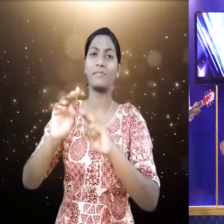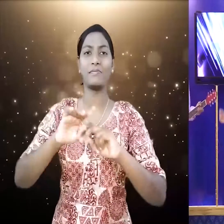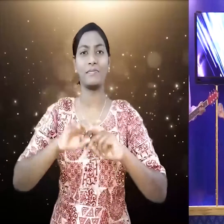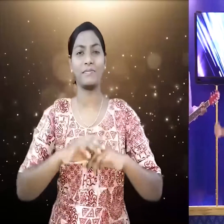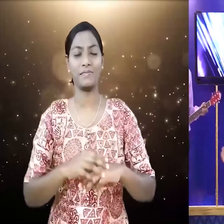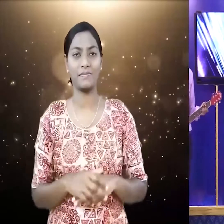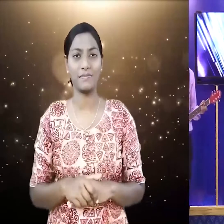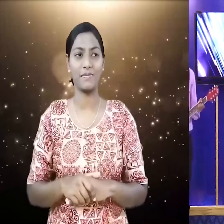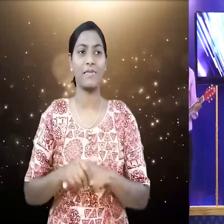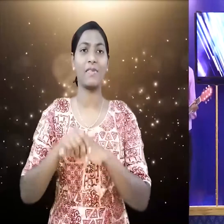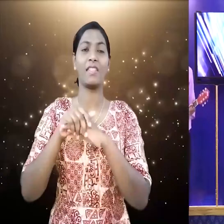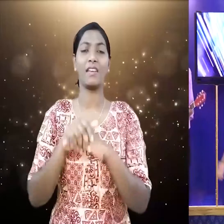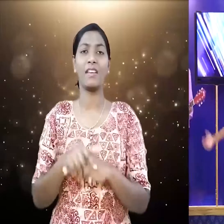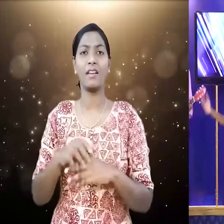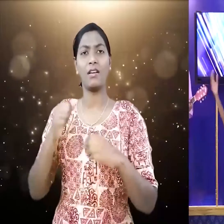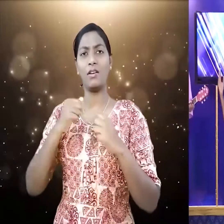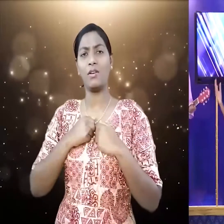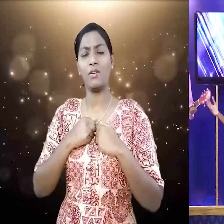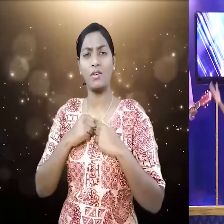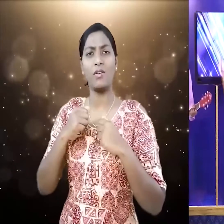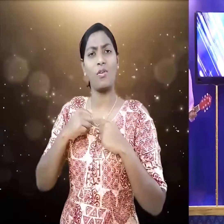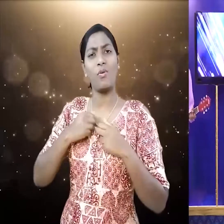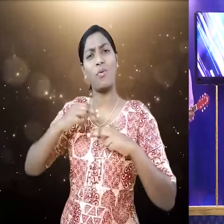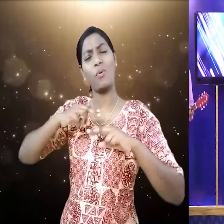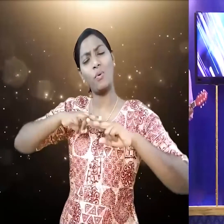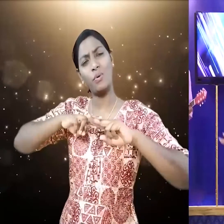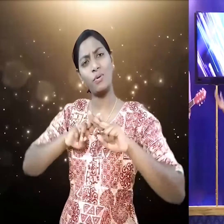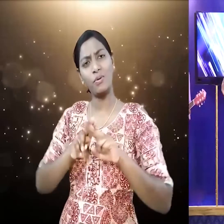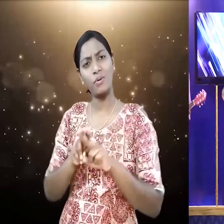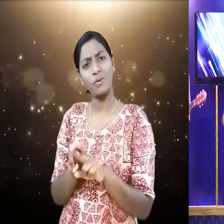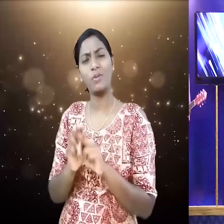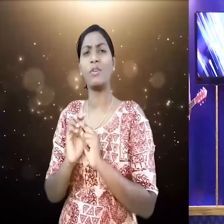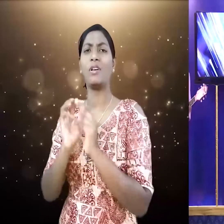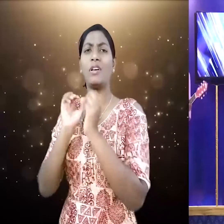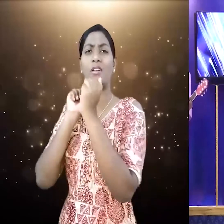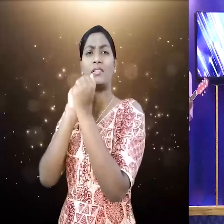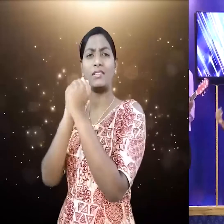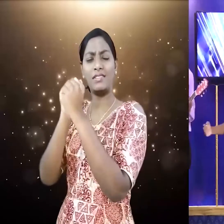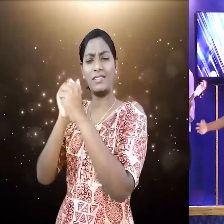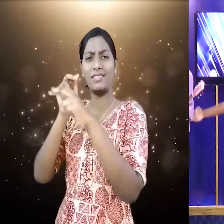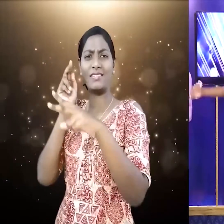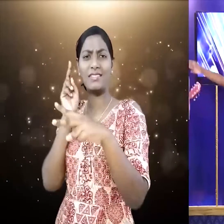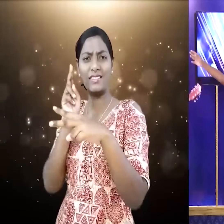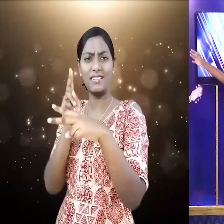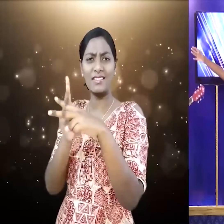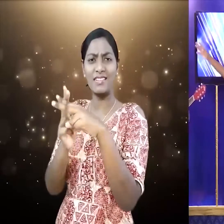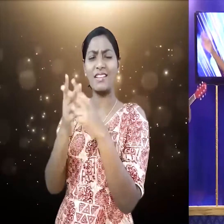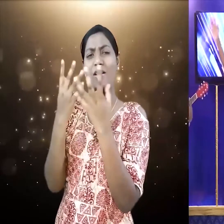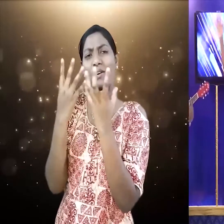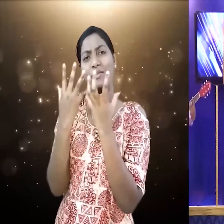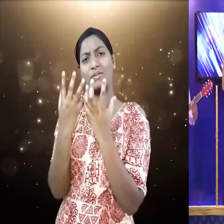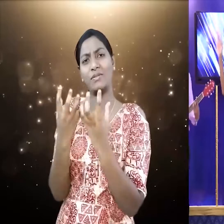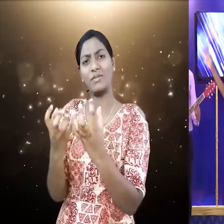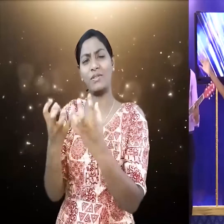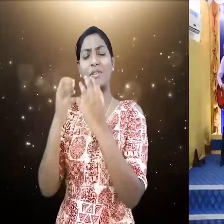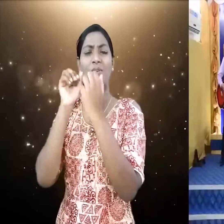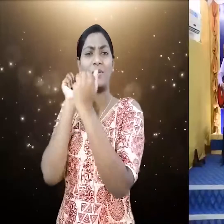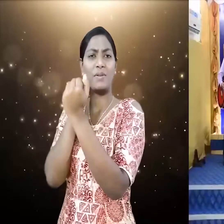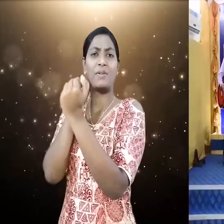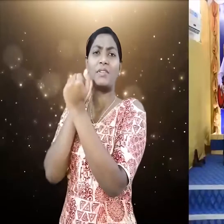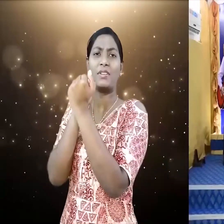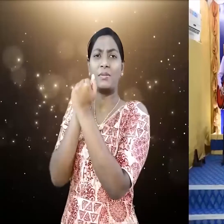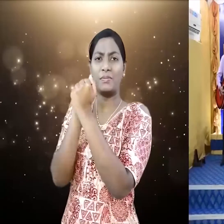है उसकी आराधना अपने आप को तुझको, मैं अपने आप को तुझको और यही मैं